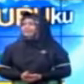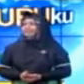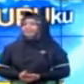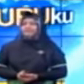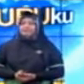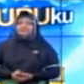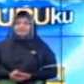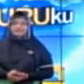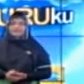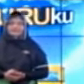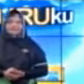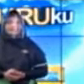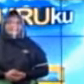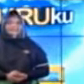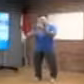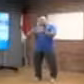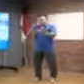adalah